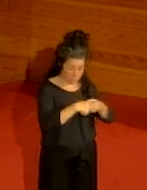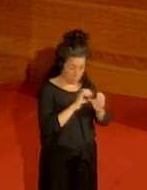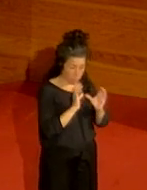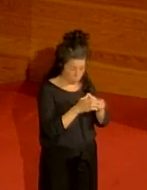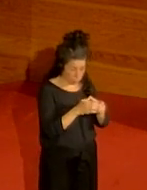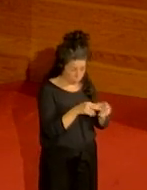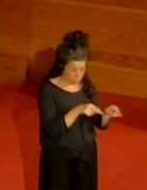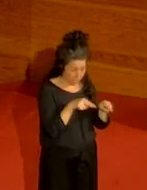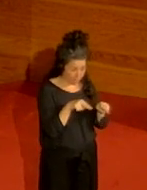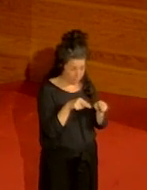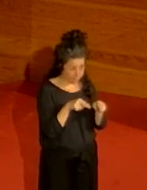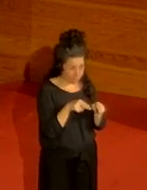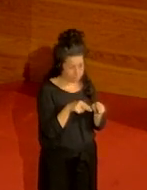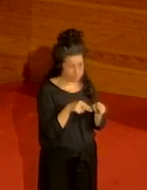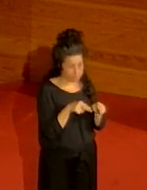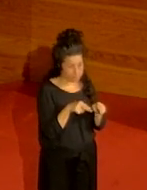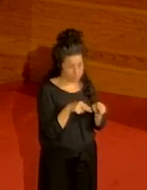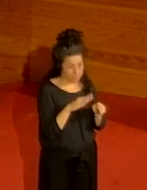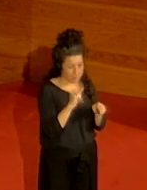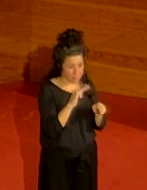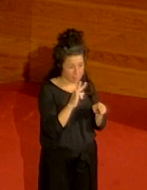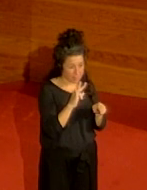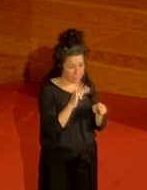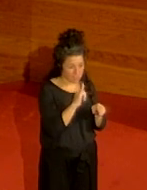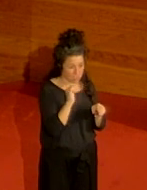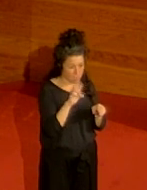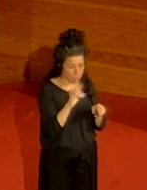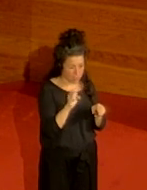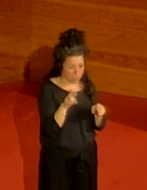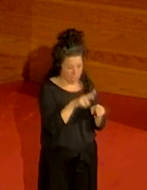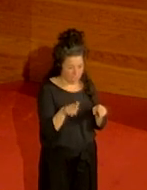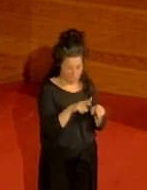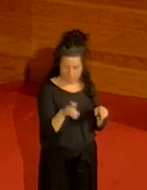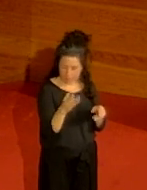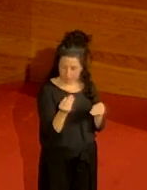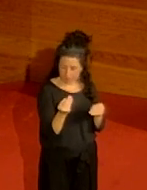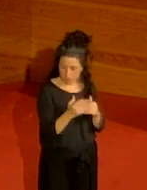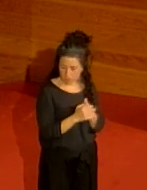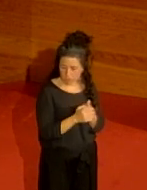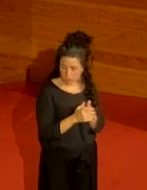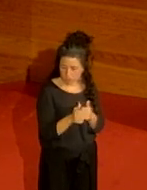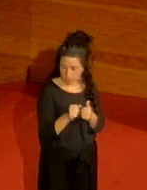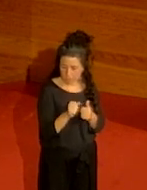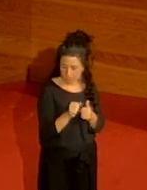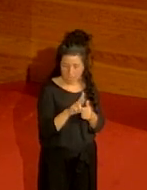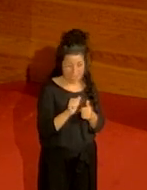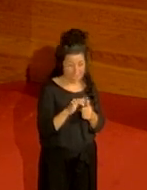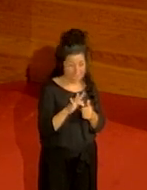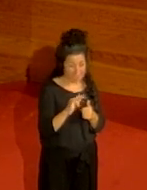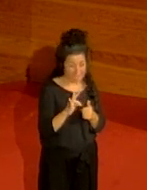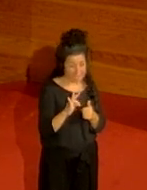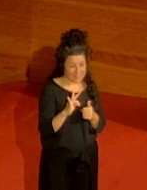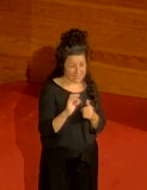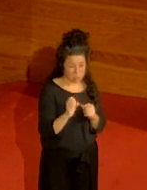armados en cisjordania la repiten mucho Así es como arafat esta frase La dijo arafat en su primer